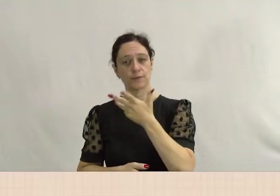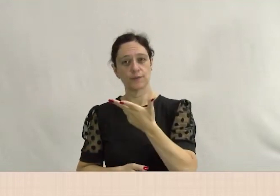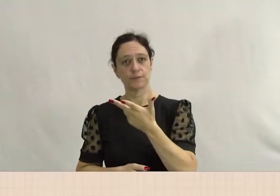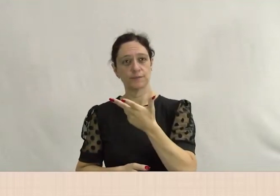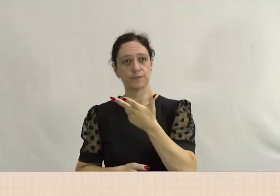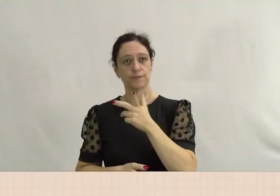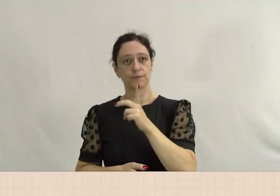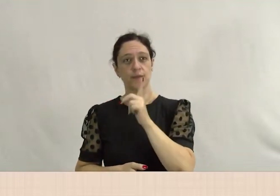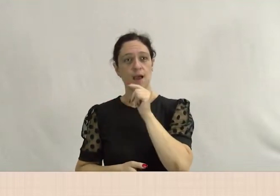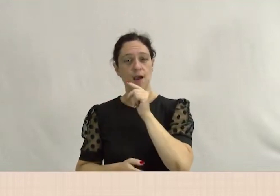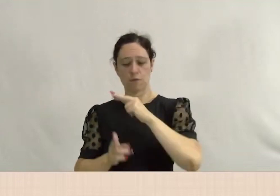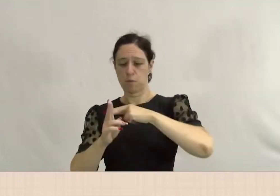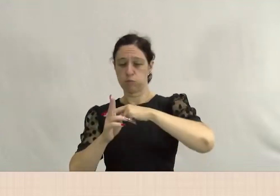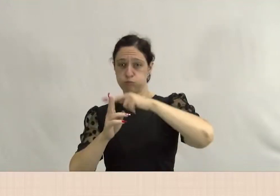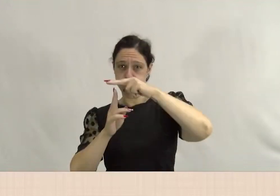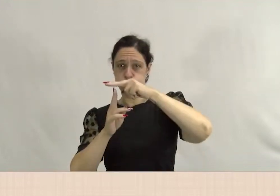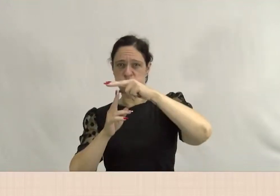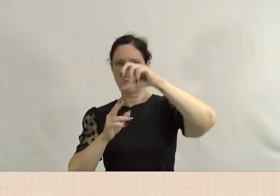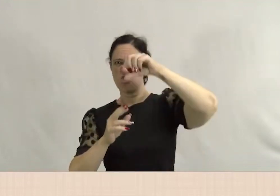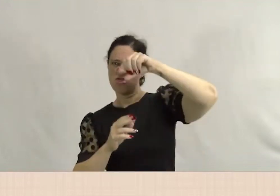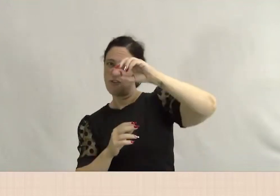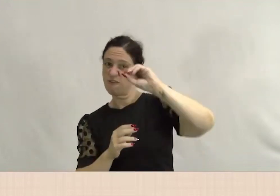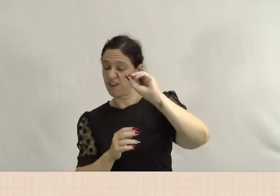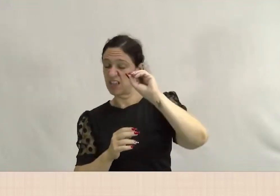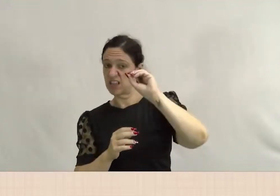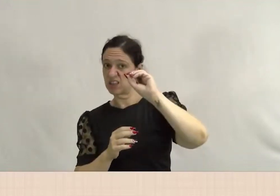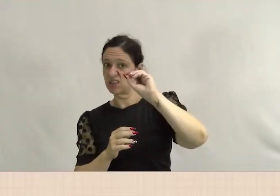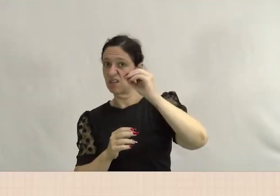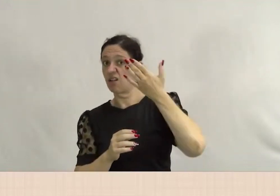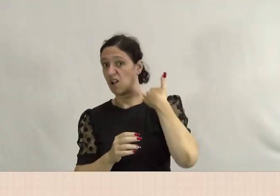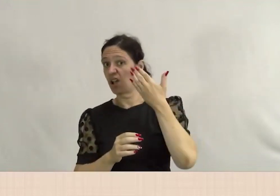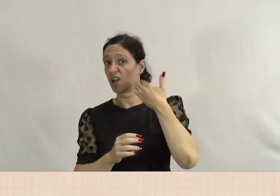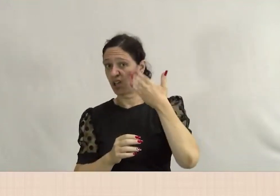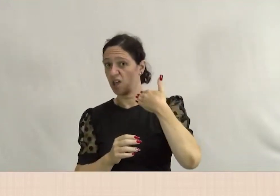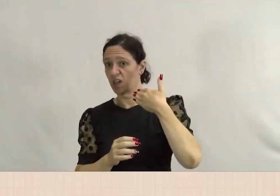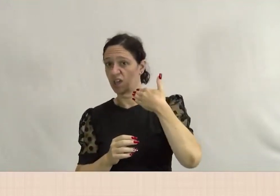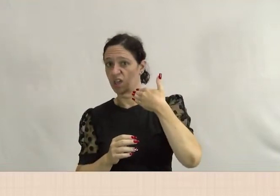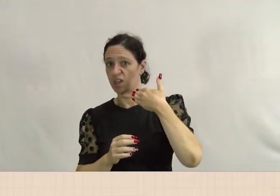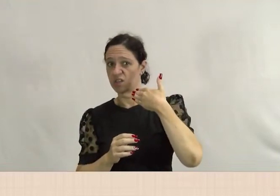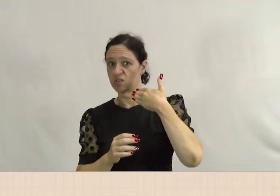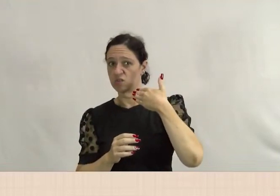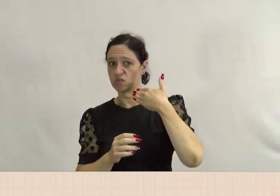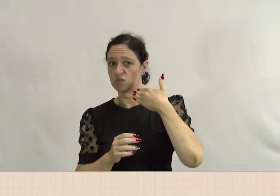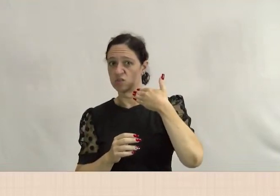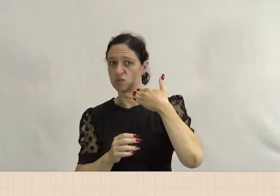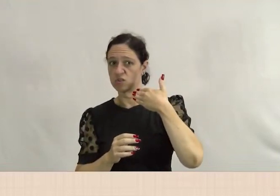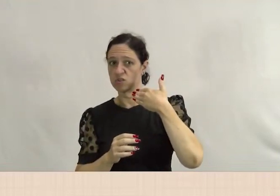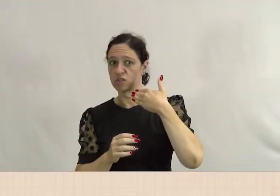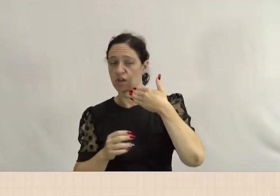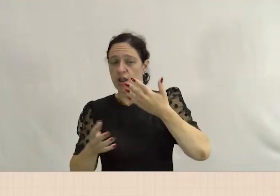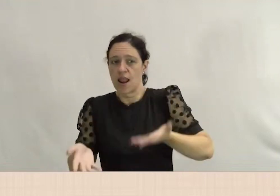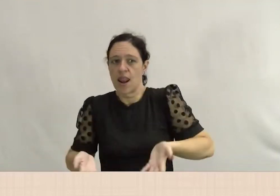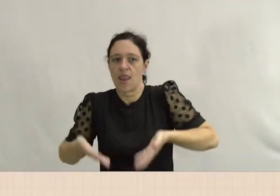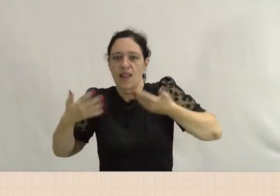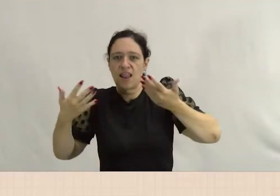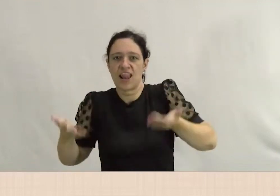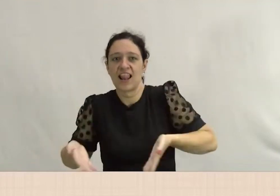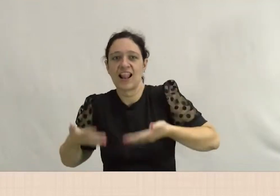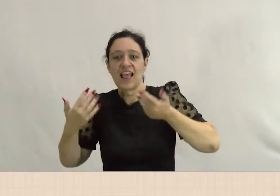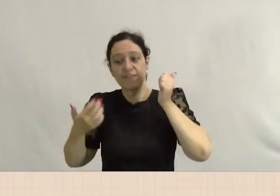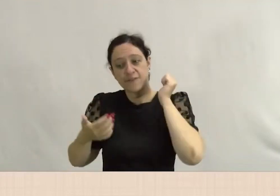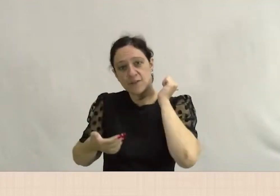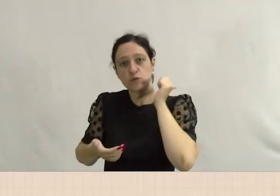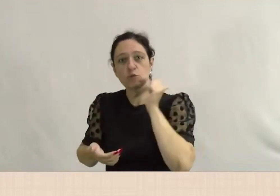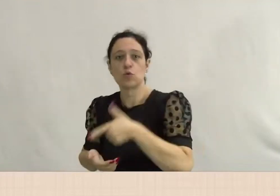com 90 graus centígrados no mesmo volume é mais leve do que